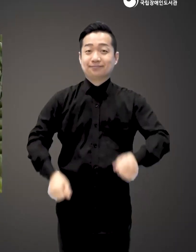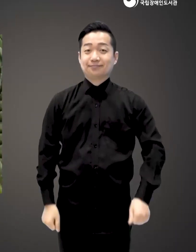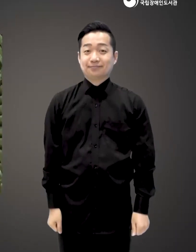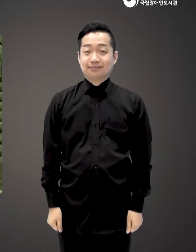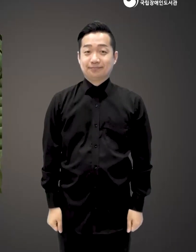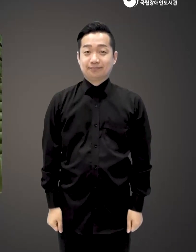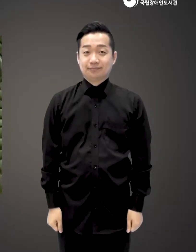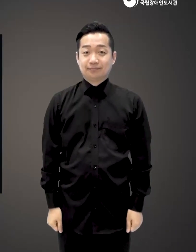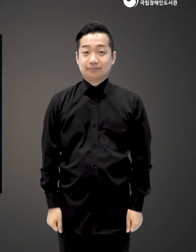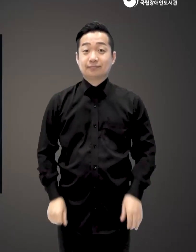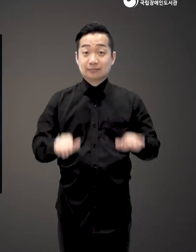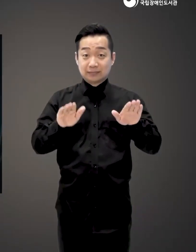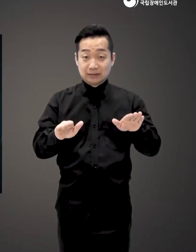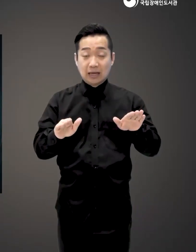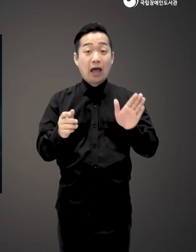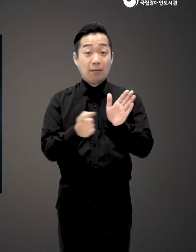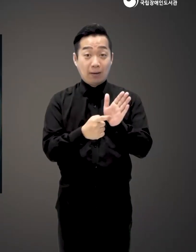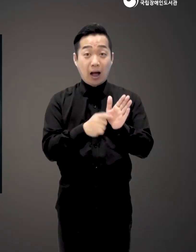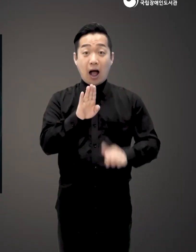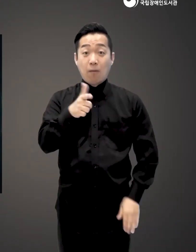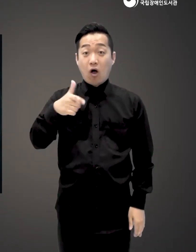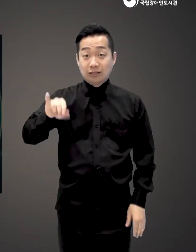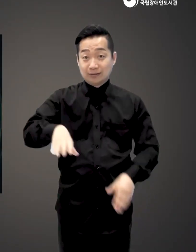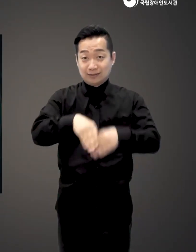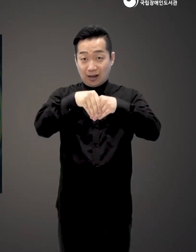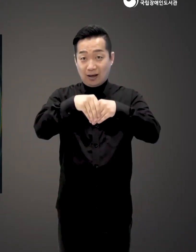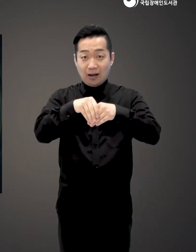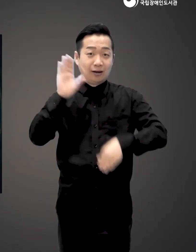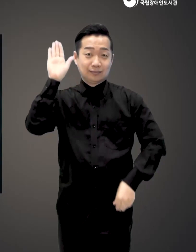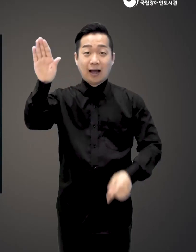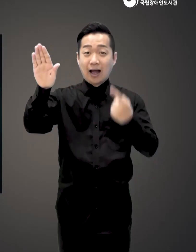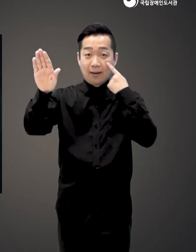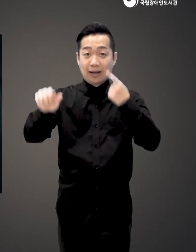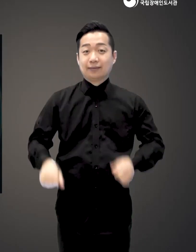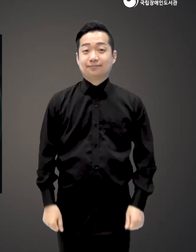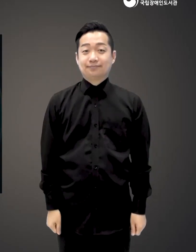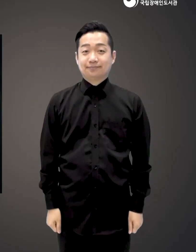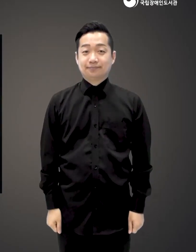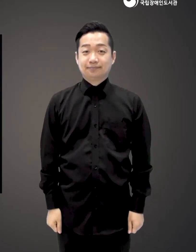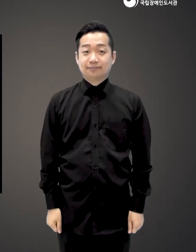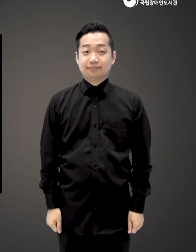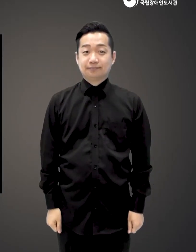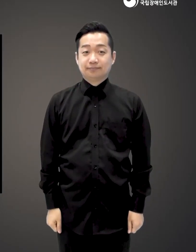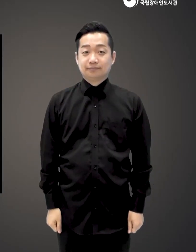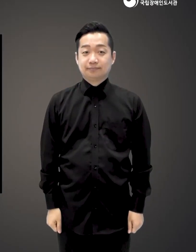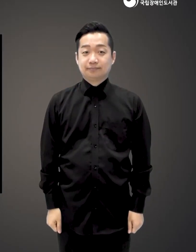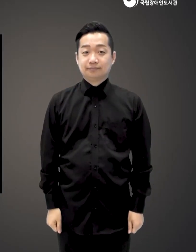되셨나요? 그렇다면 지금 당장 버니의 손을 잡아보세요.